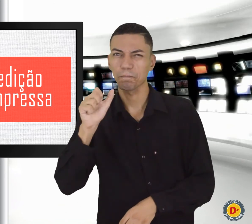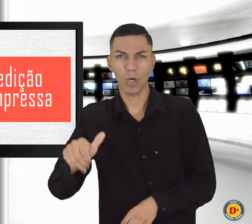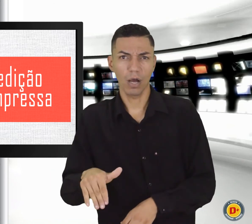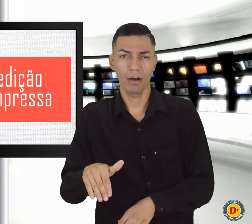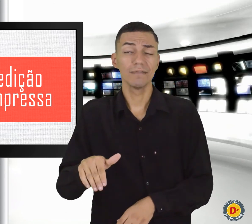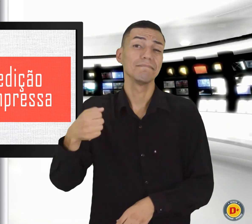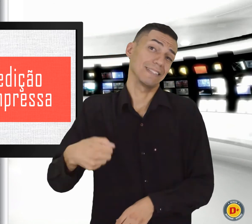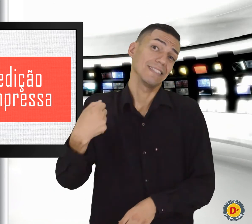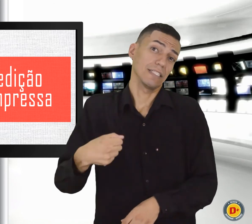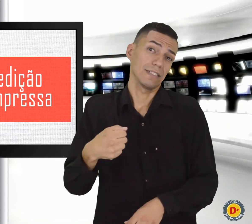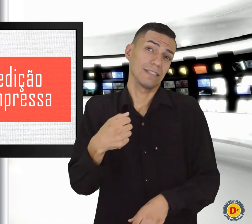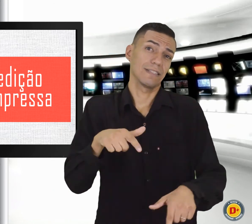do emprego apoiado.